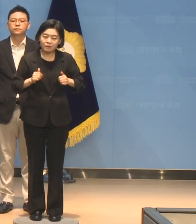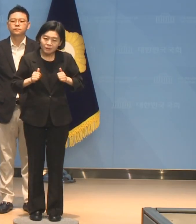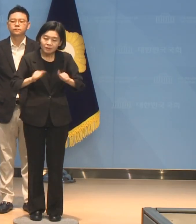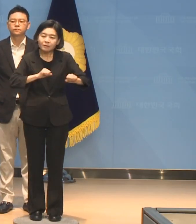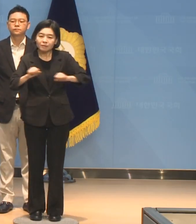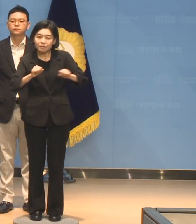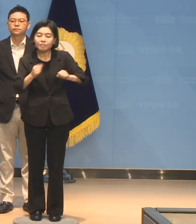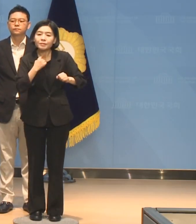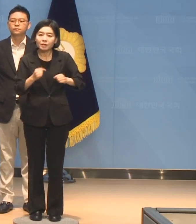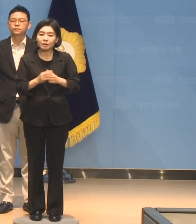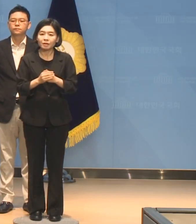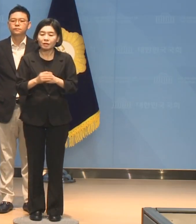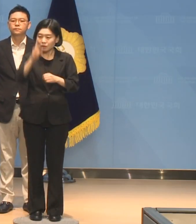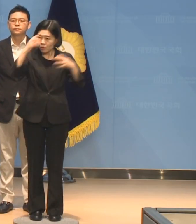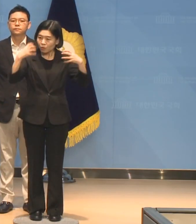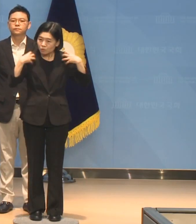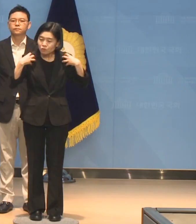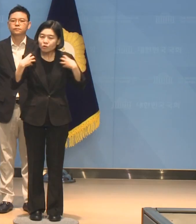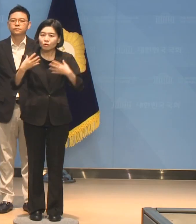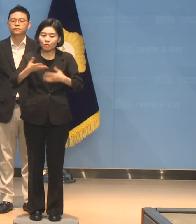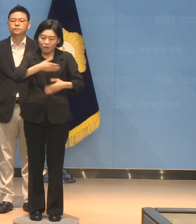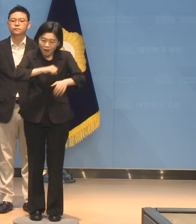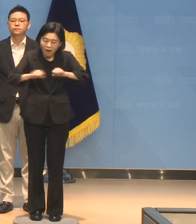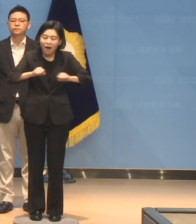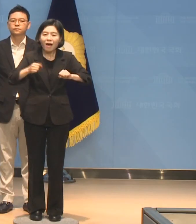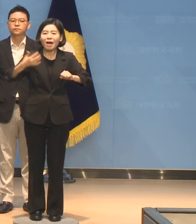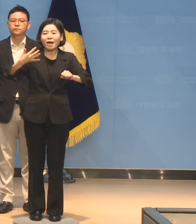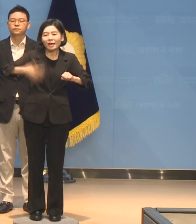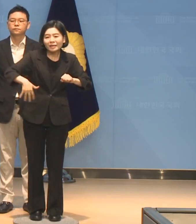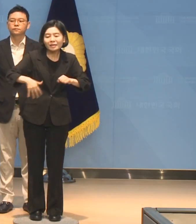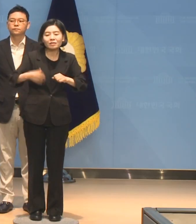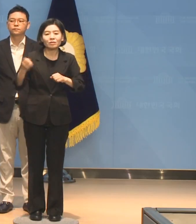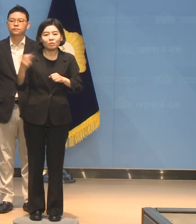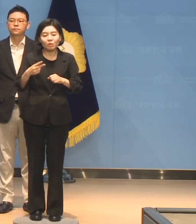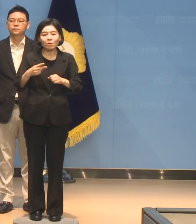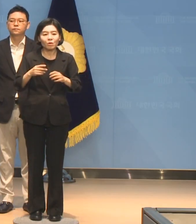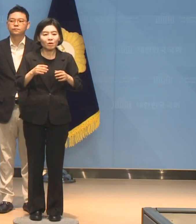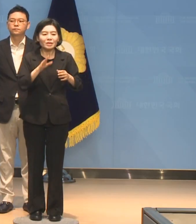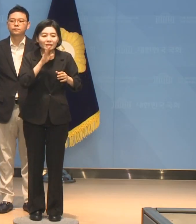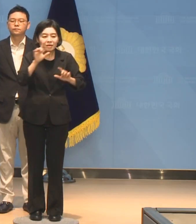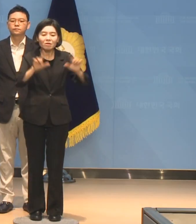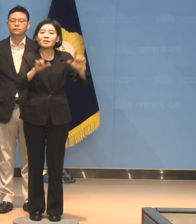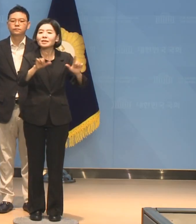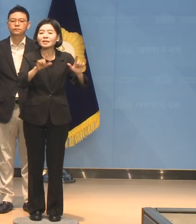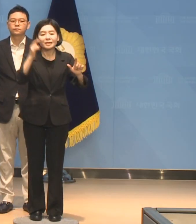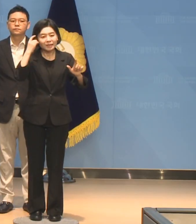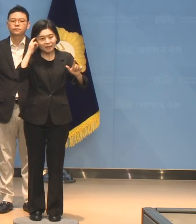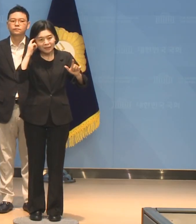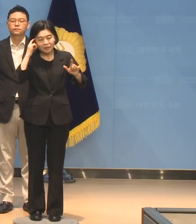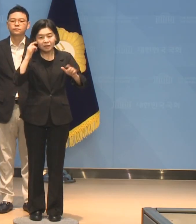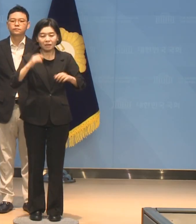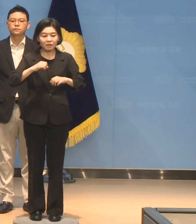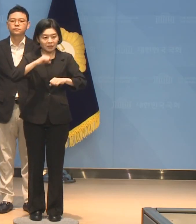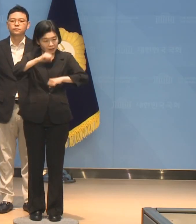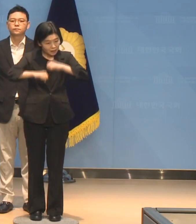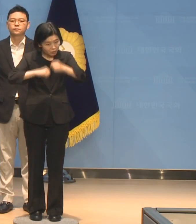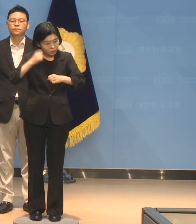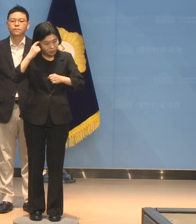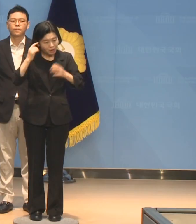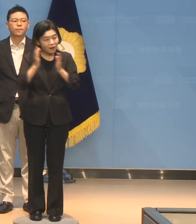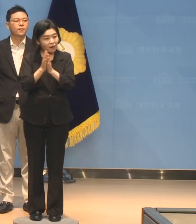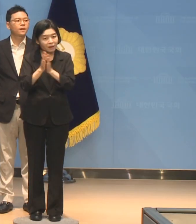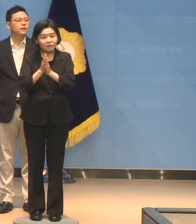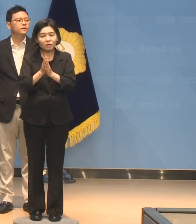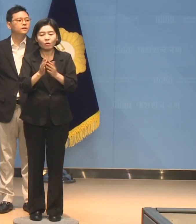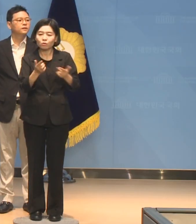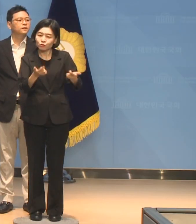그동안의 정부의 약간 미온적인 태도 그리고 또 업계의 또 현실성을 감안해서 자율적인 그런 통제